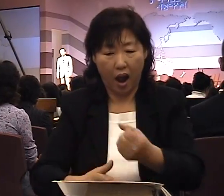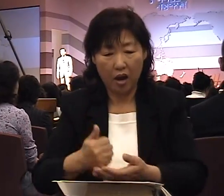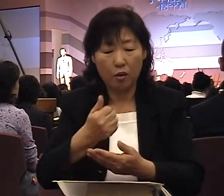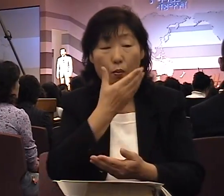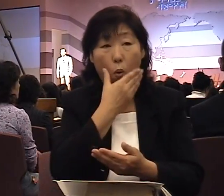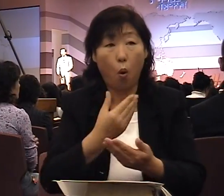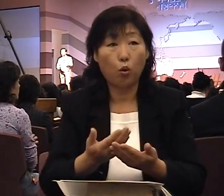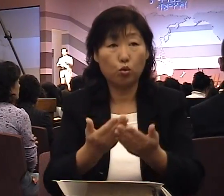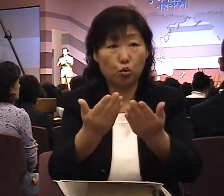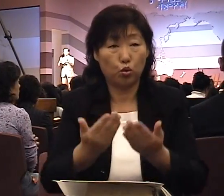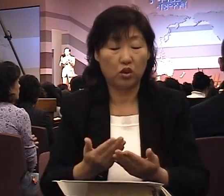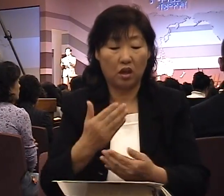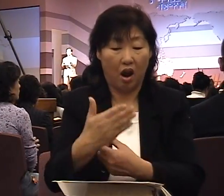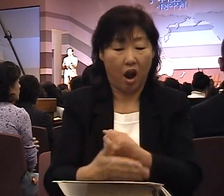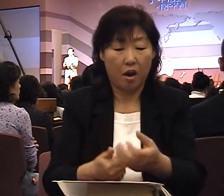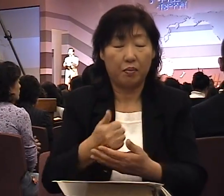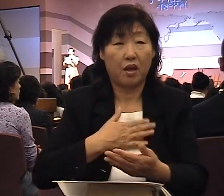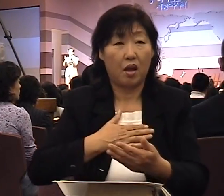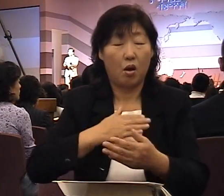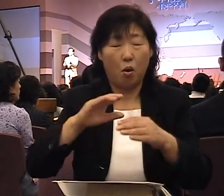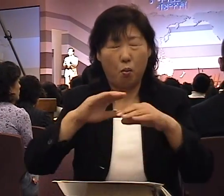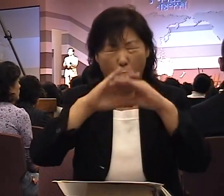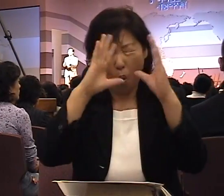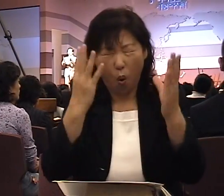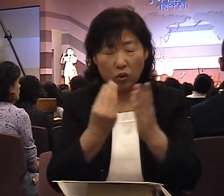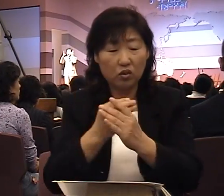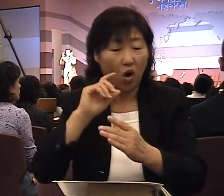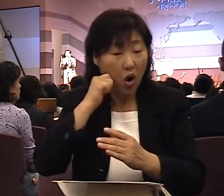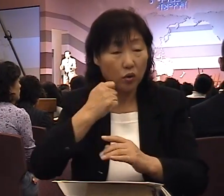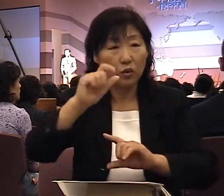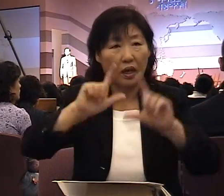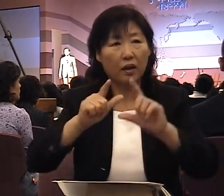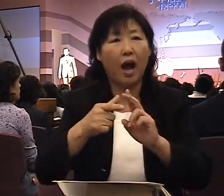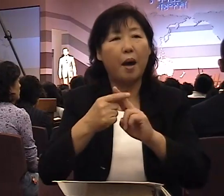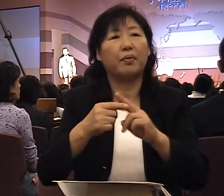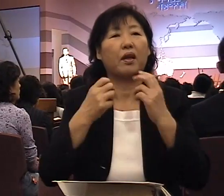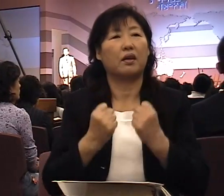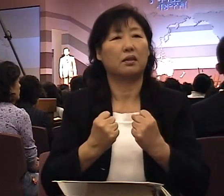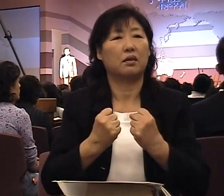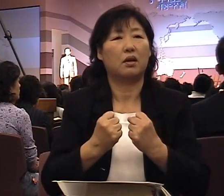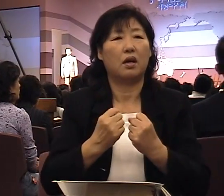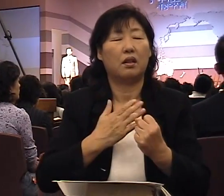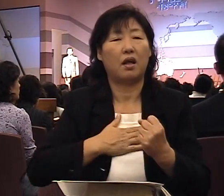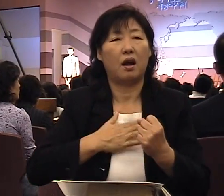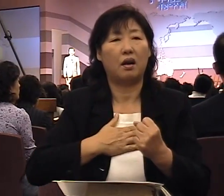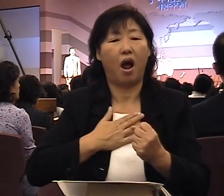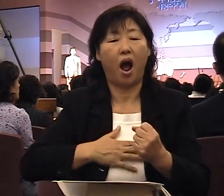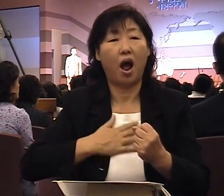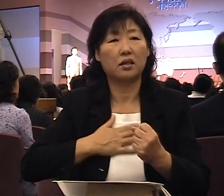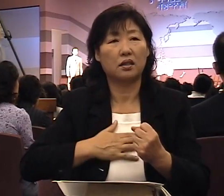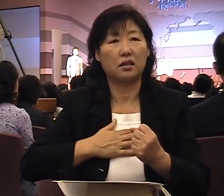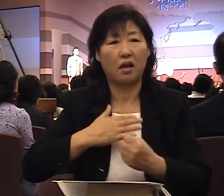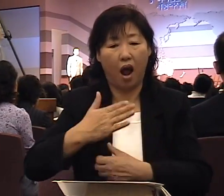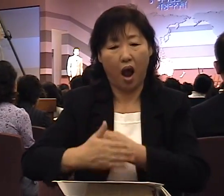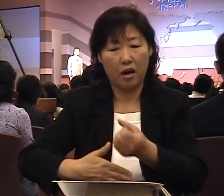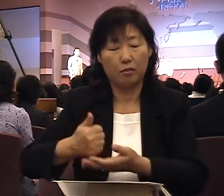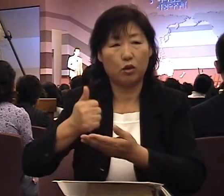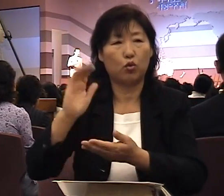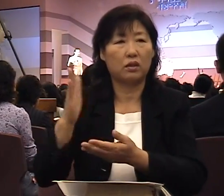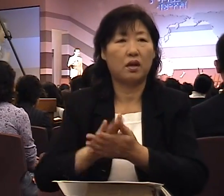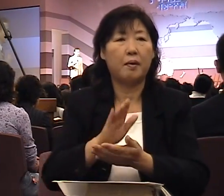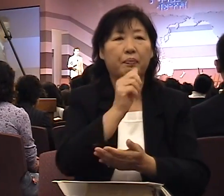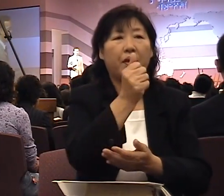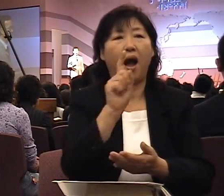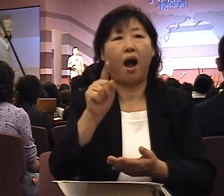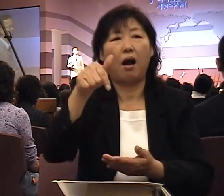그뿐입니까? 나의 모든 어려운 상황에 함께 계시며 나를 아시는 하나님이 되십니다. 하갈이